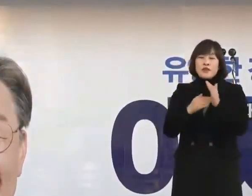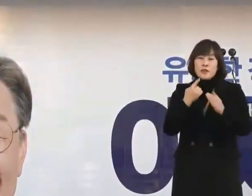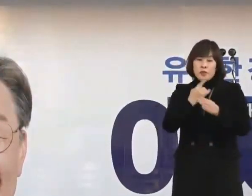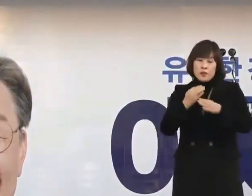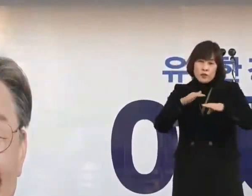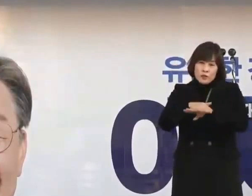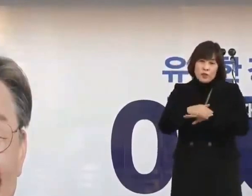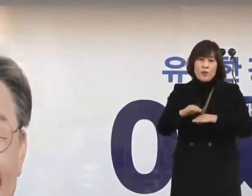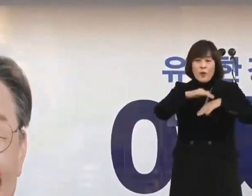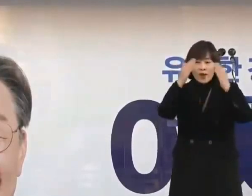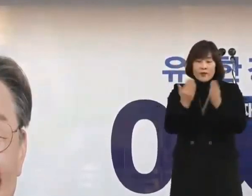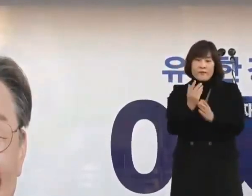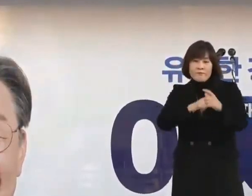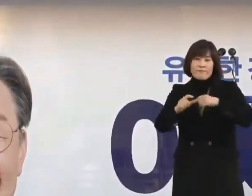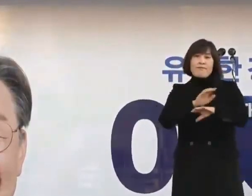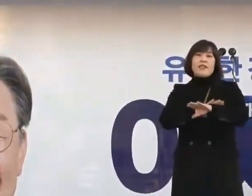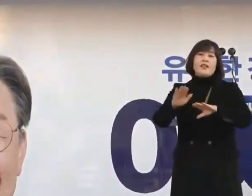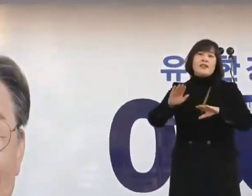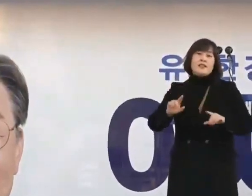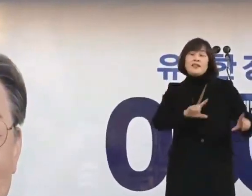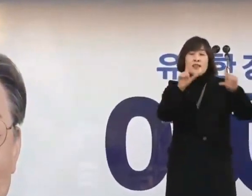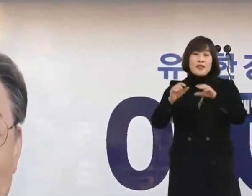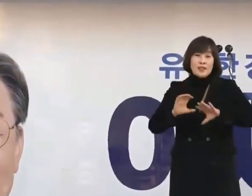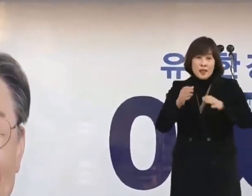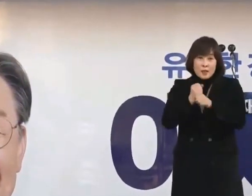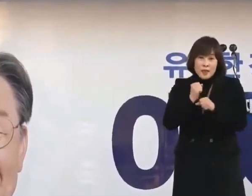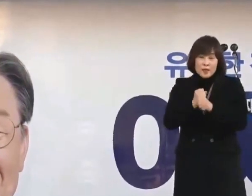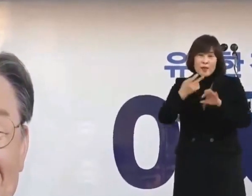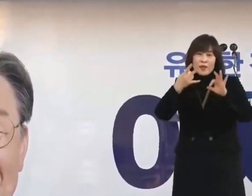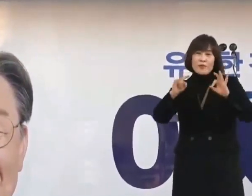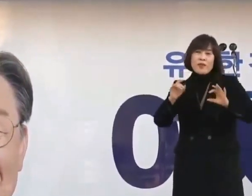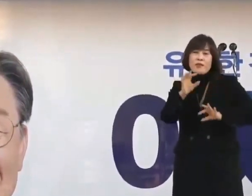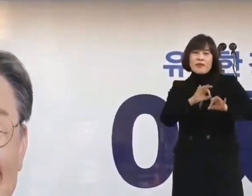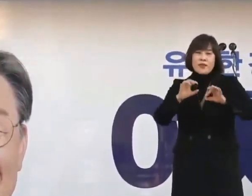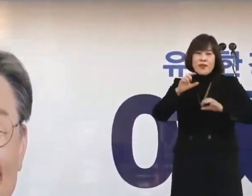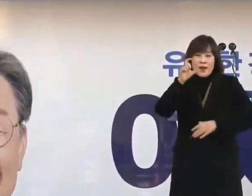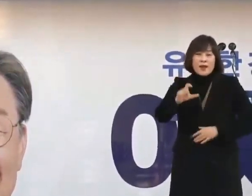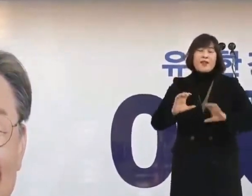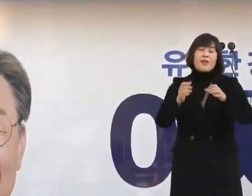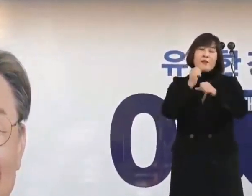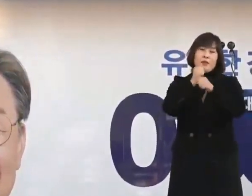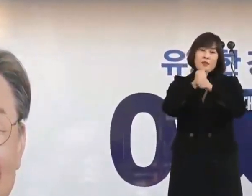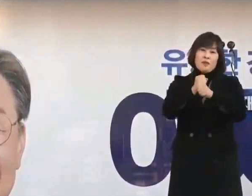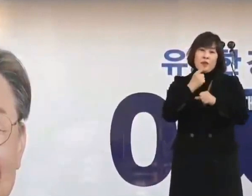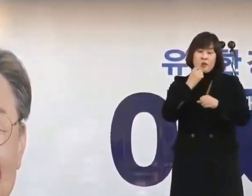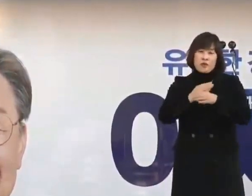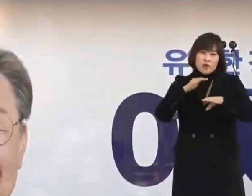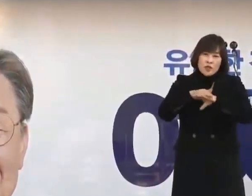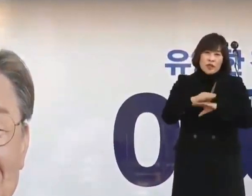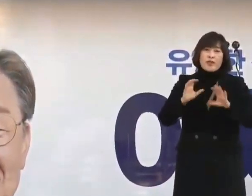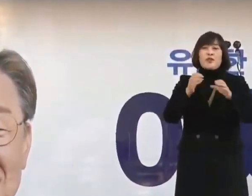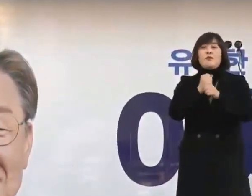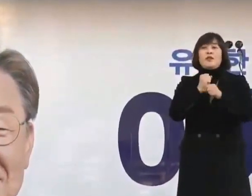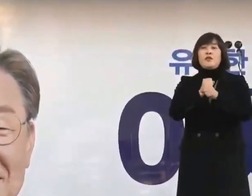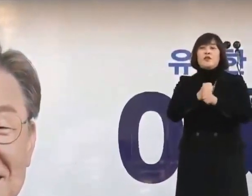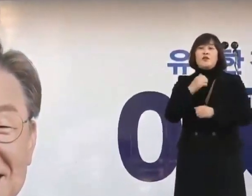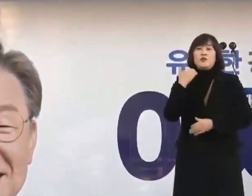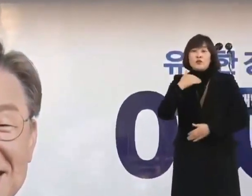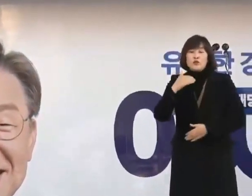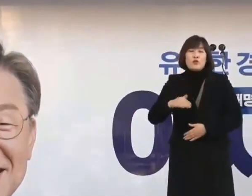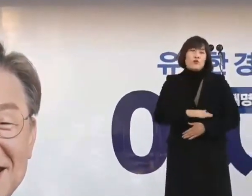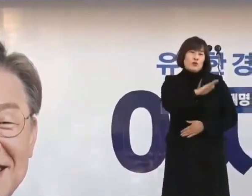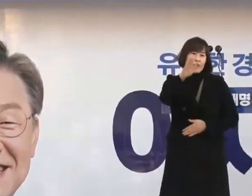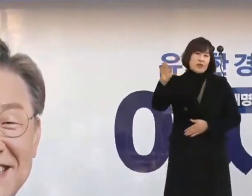완성하고 더 잘 사는 나라를 만들고 10대 경제 강국으로 만들고 민주적인 국가를 만든 것도 바로